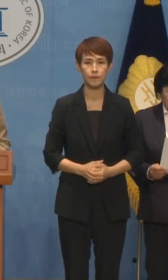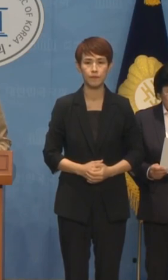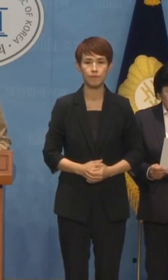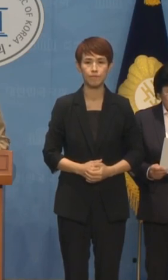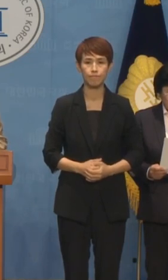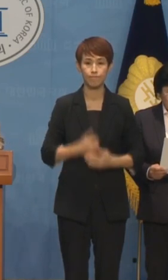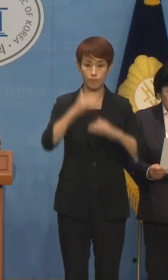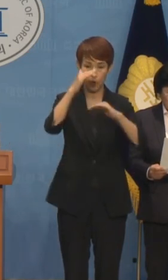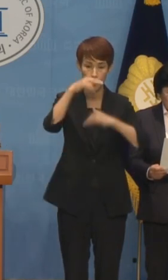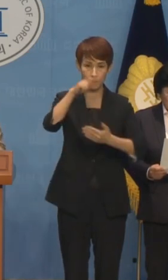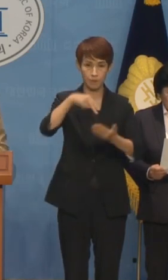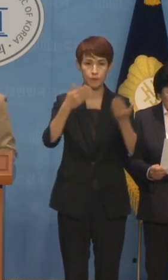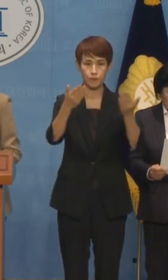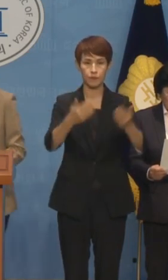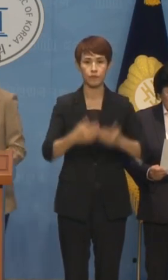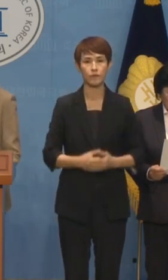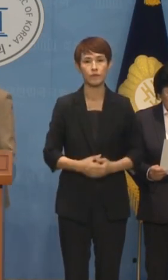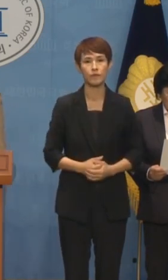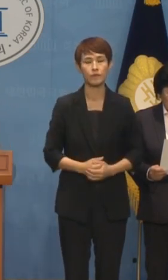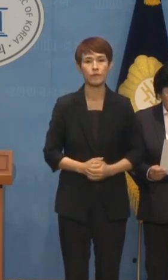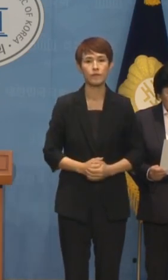먼저 읽겠습니다.